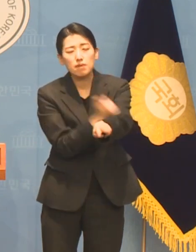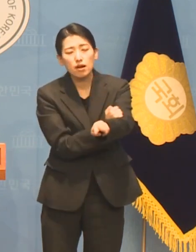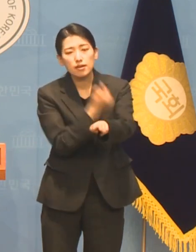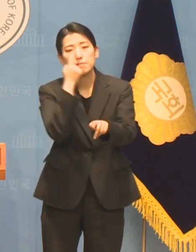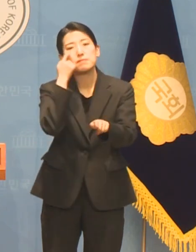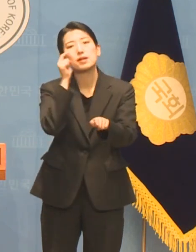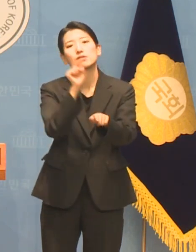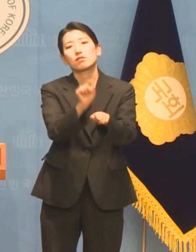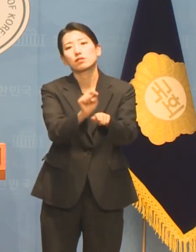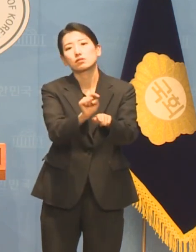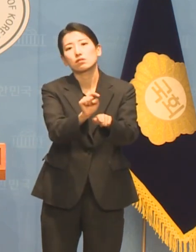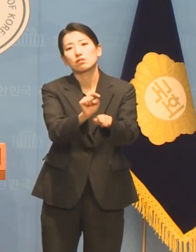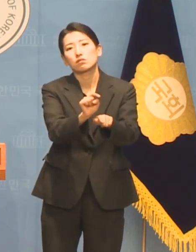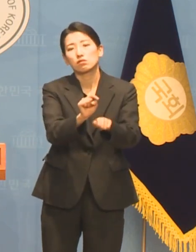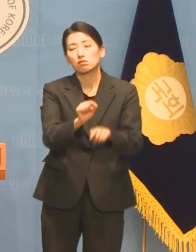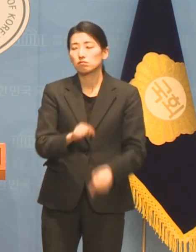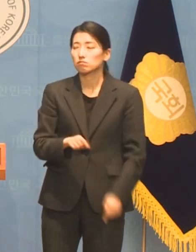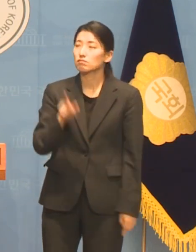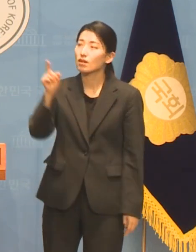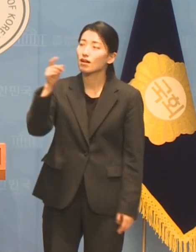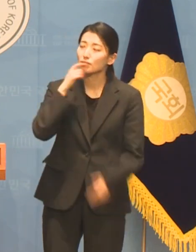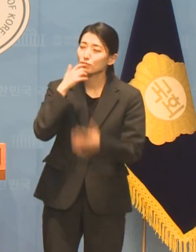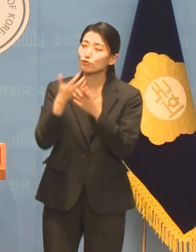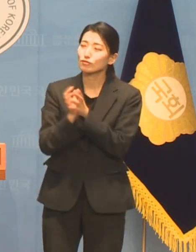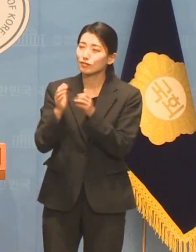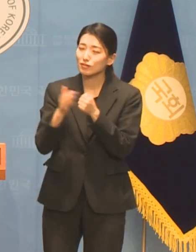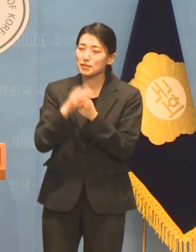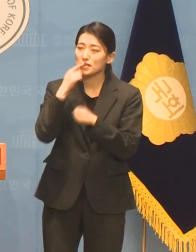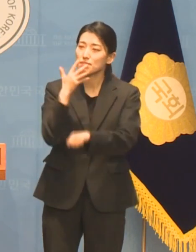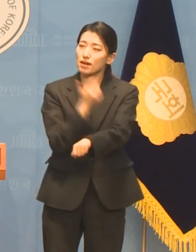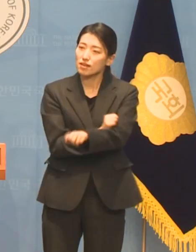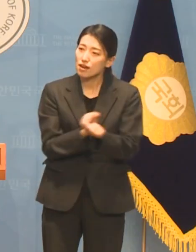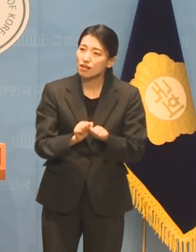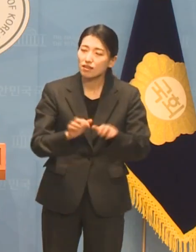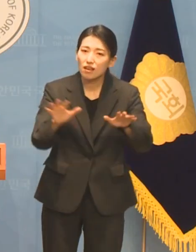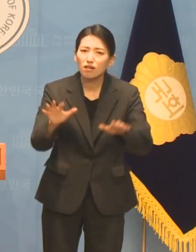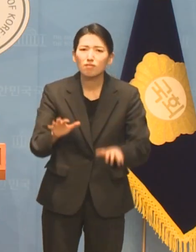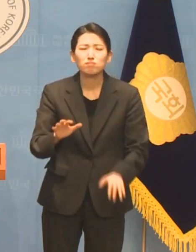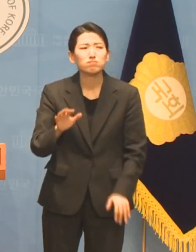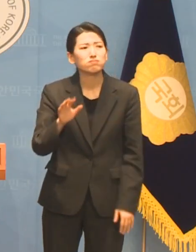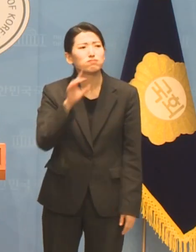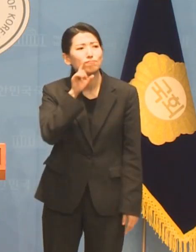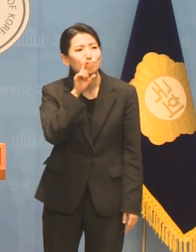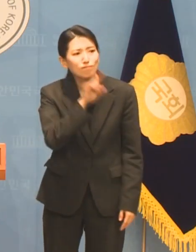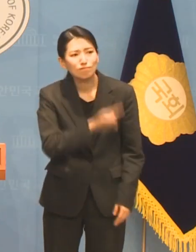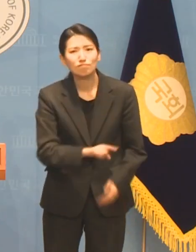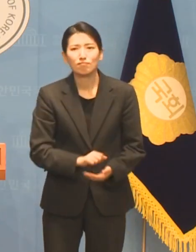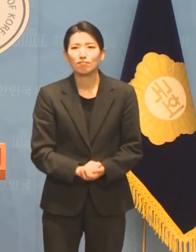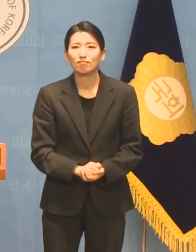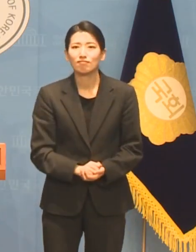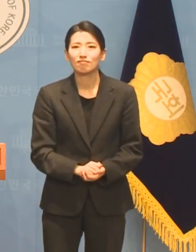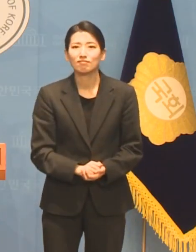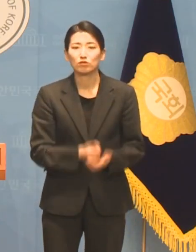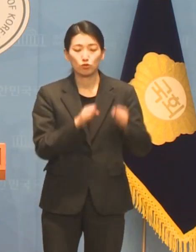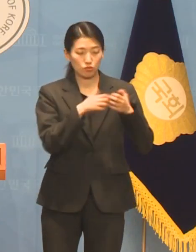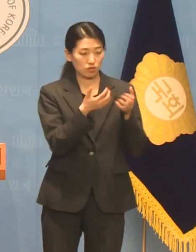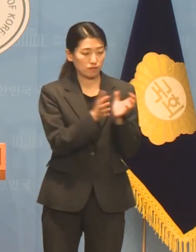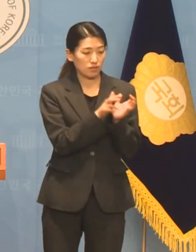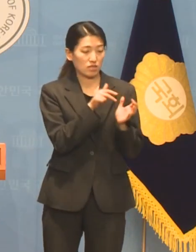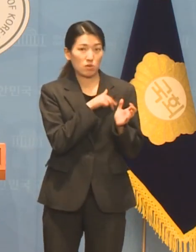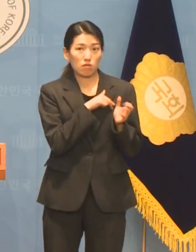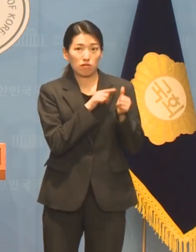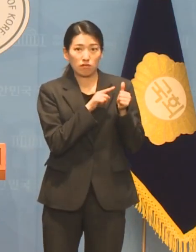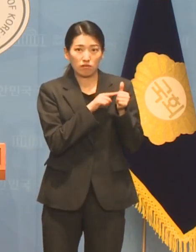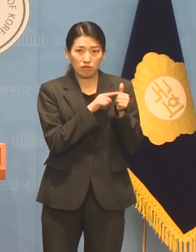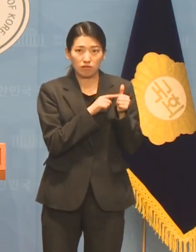기화로 마약 범죄가 민주당 탓이라는 가짜 뉴스가 횡행하고 있습니다. 이 와중에 익명의 국민의힘 중진 의원이